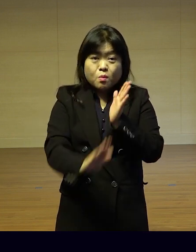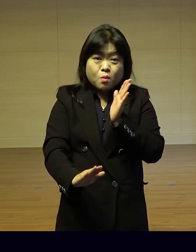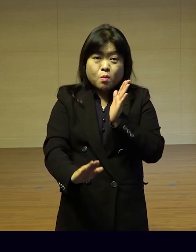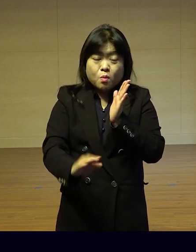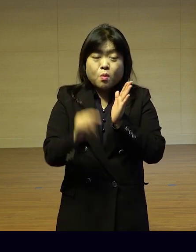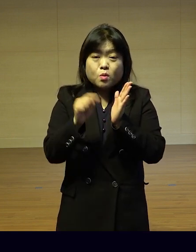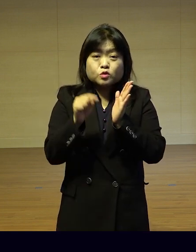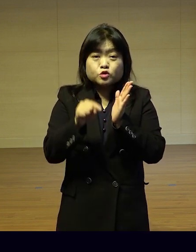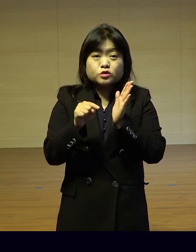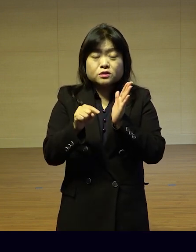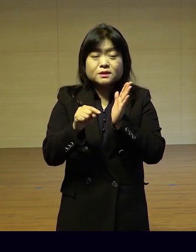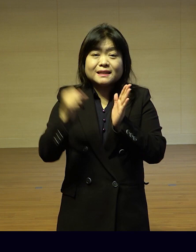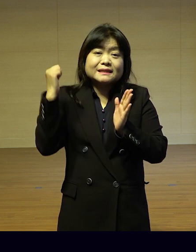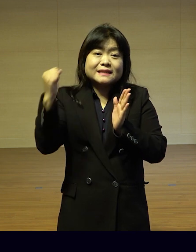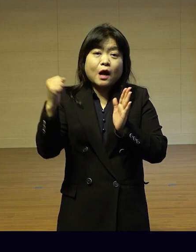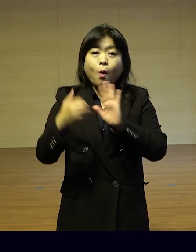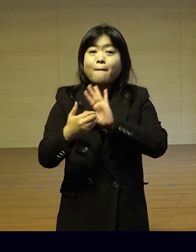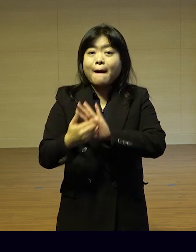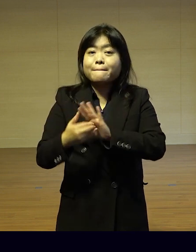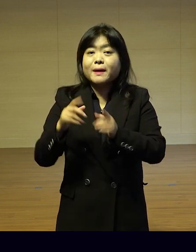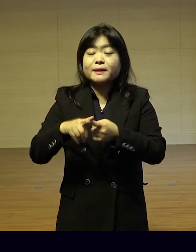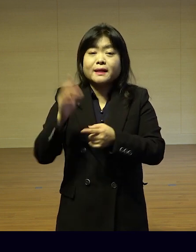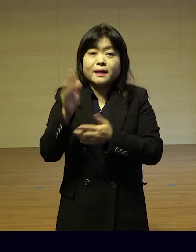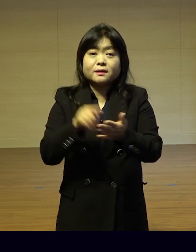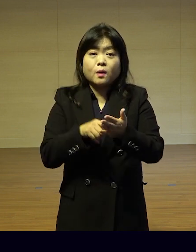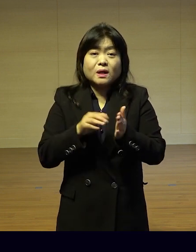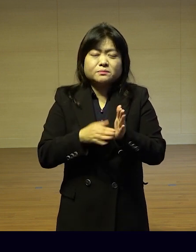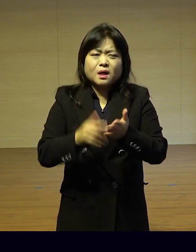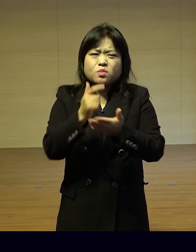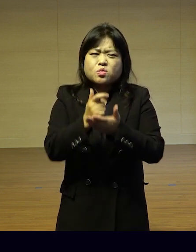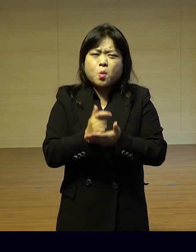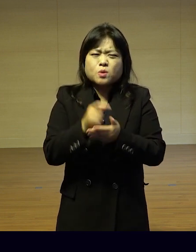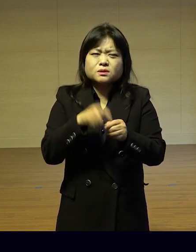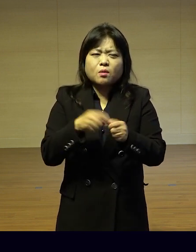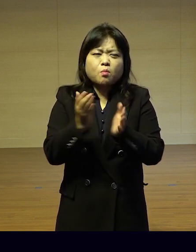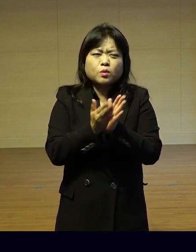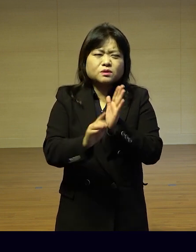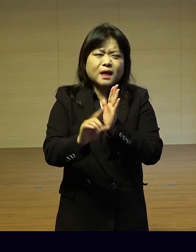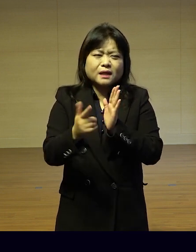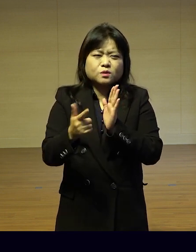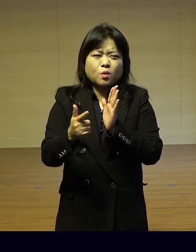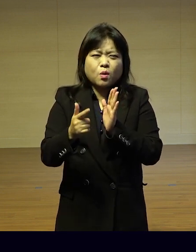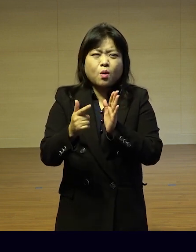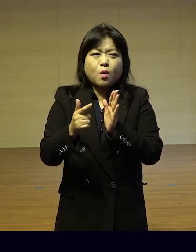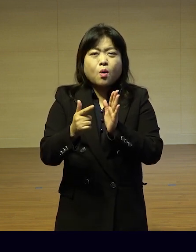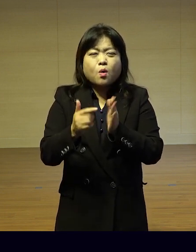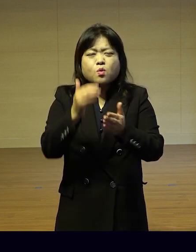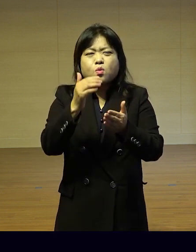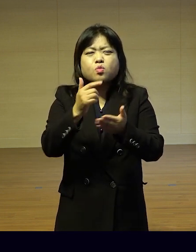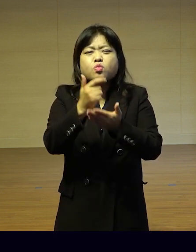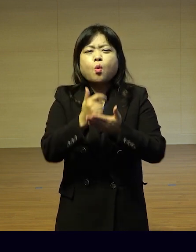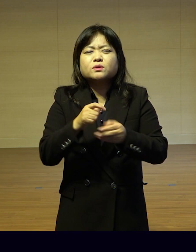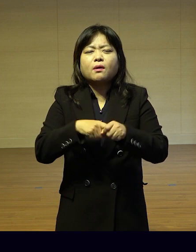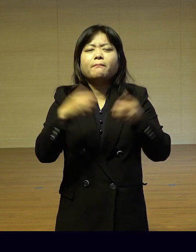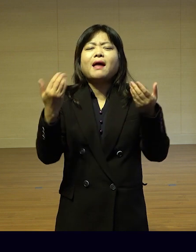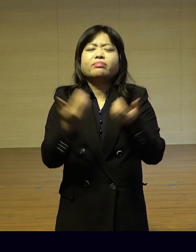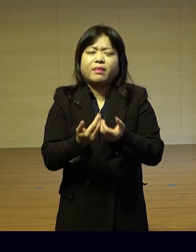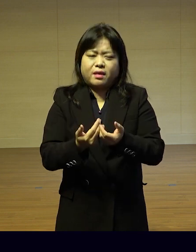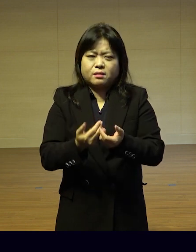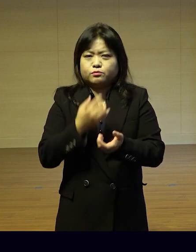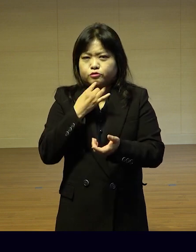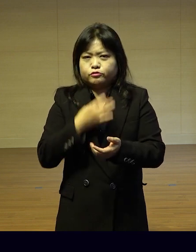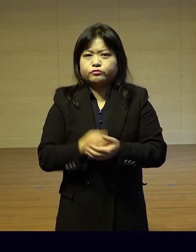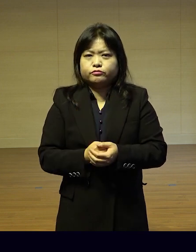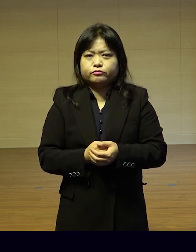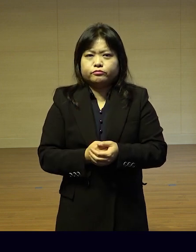방패순이 나왔지만은 사실 그거는 논리적인 모순이 아니라 분석해 보면 논리적 반대라는 걸 알 수 있습니다.